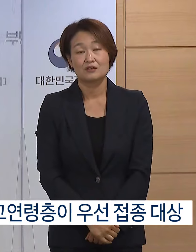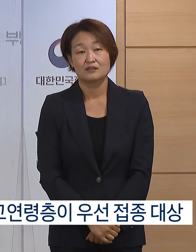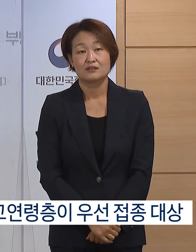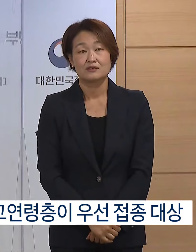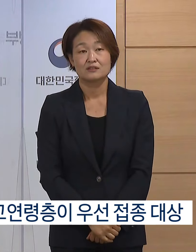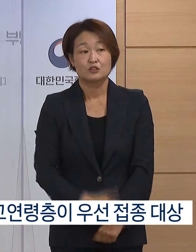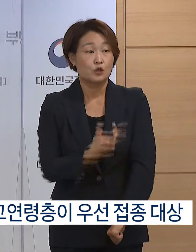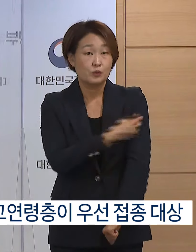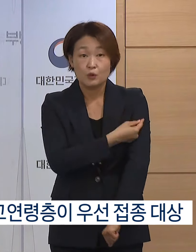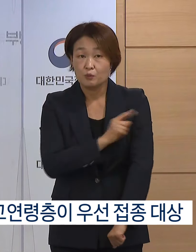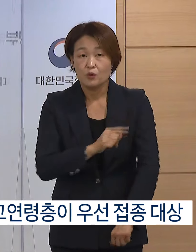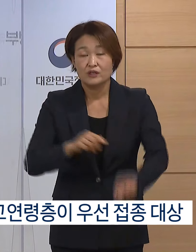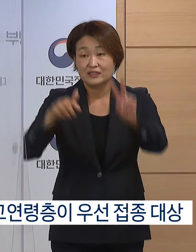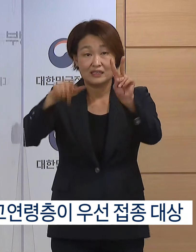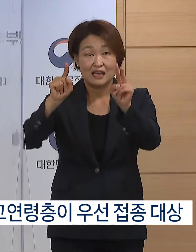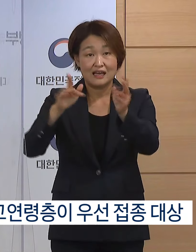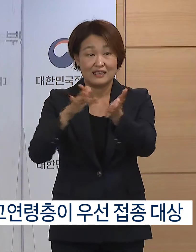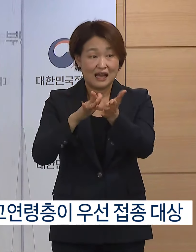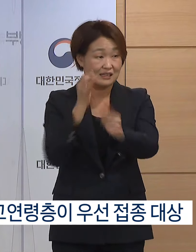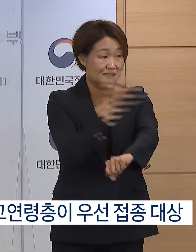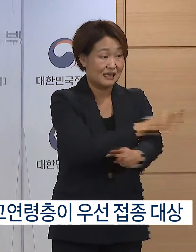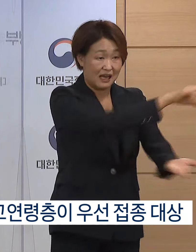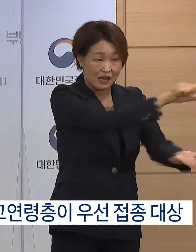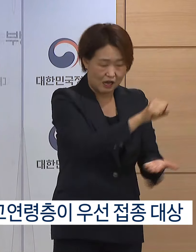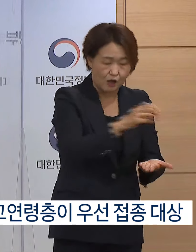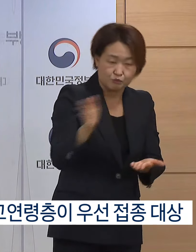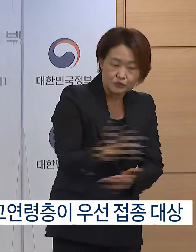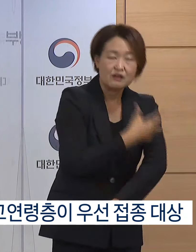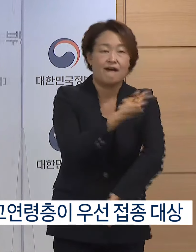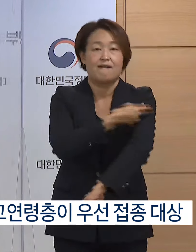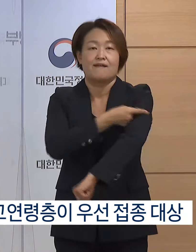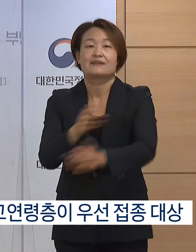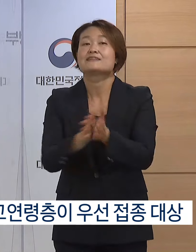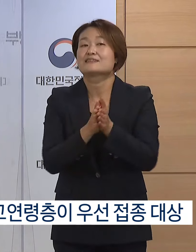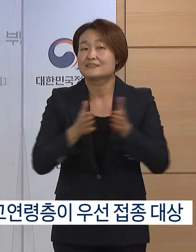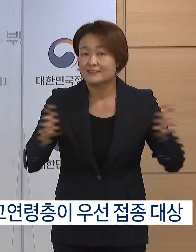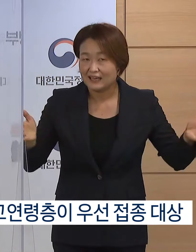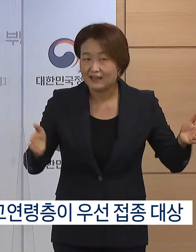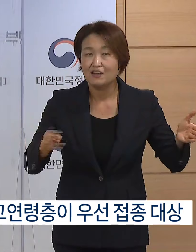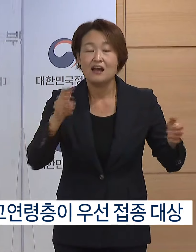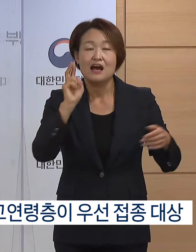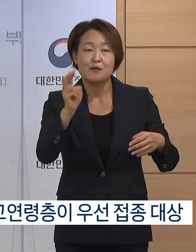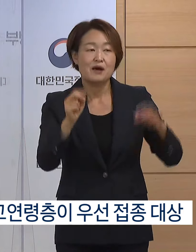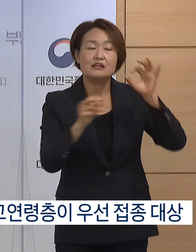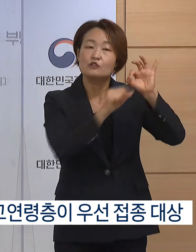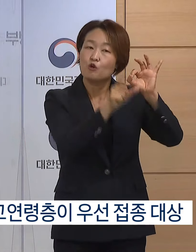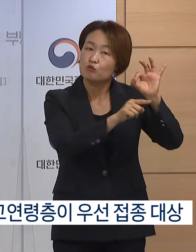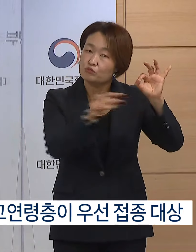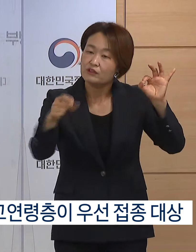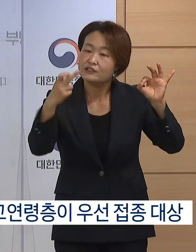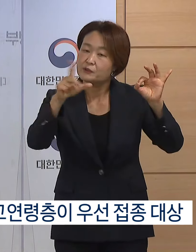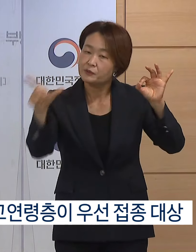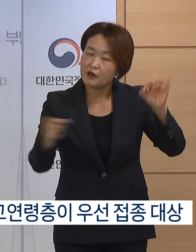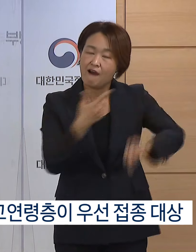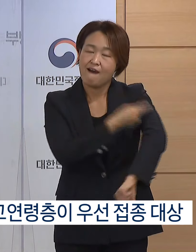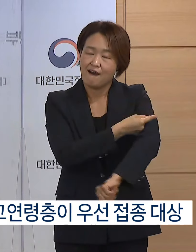접종은 이가 백신 도입 시 시작되며 4분기 내에는 시행할 수 있을 것으로 판단합니다.